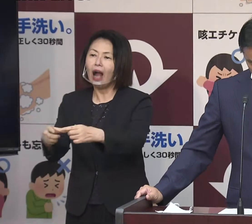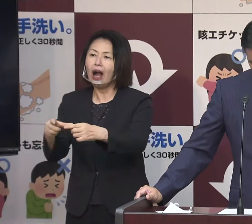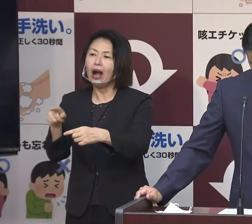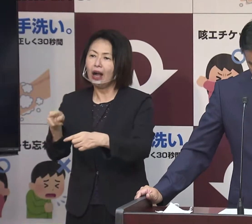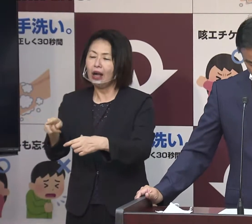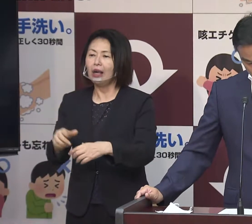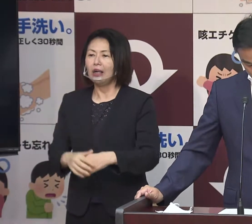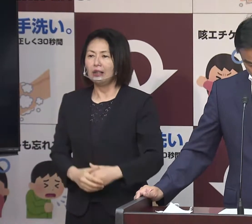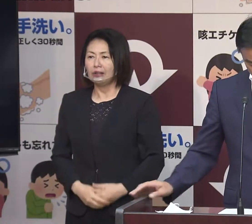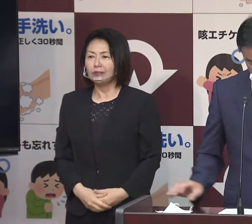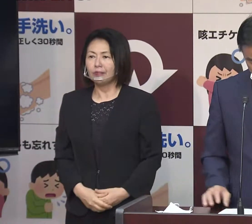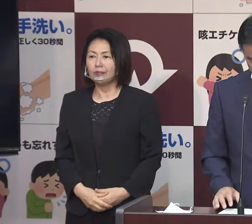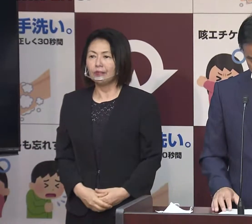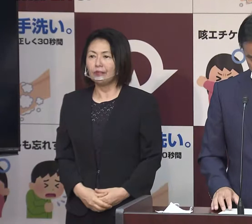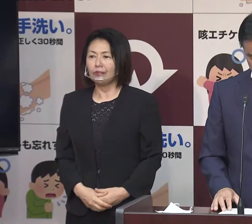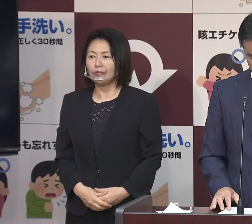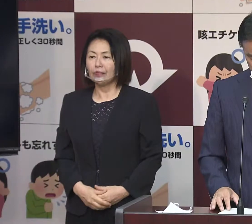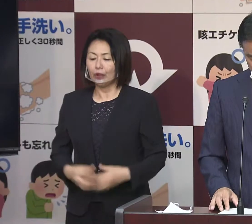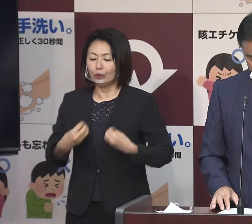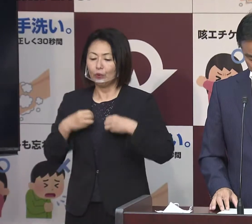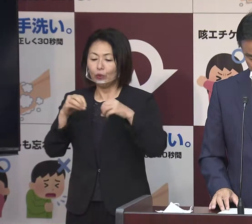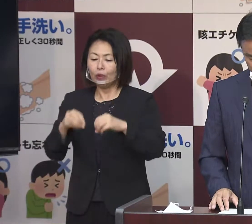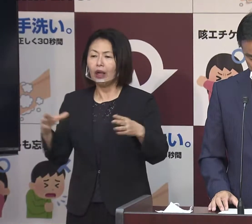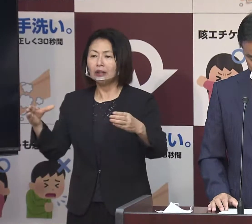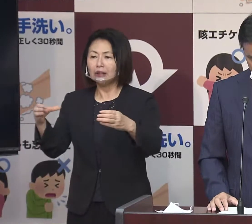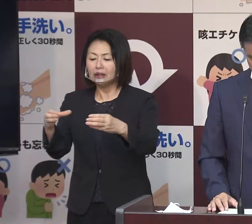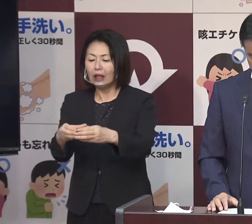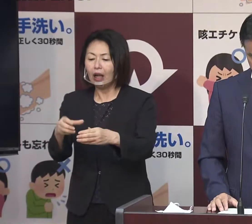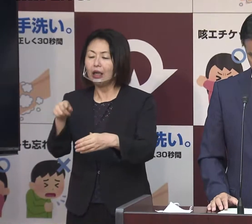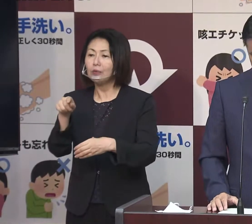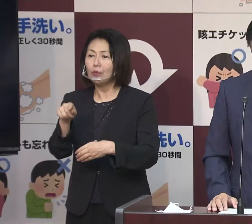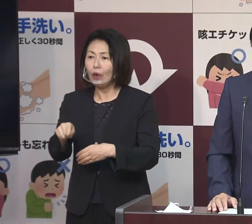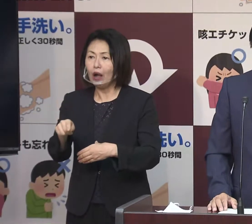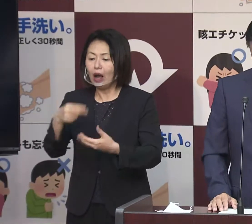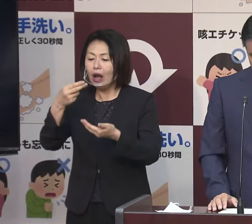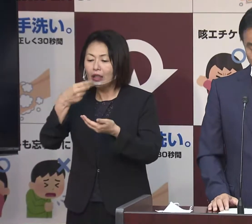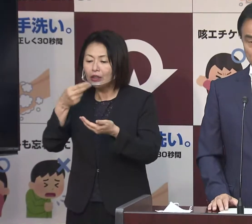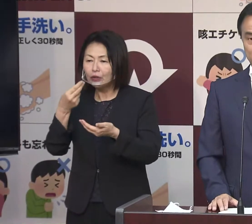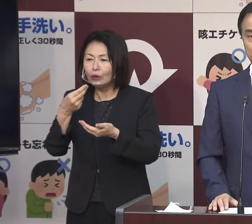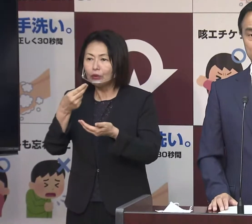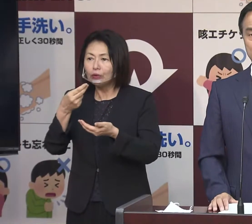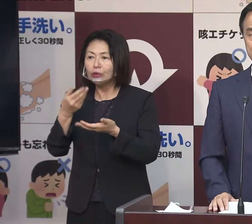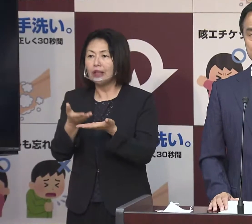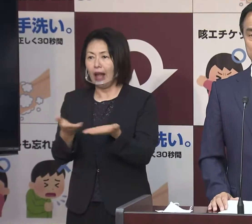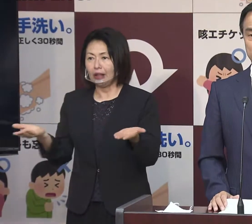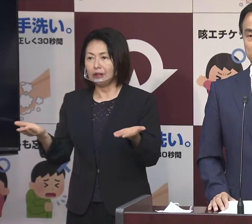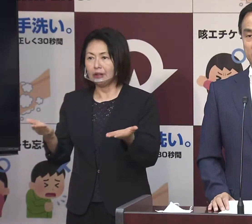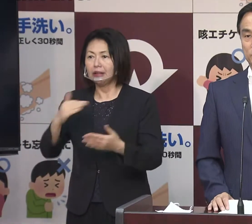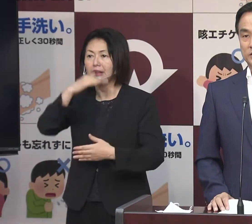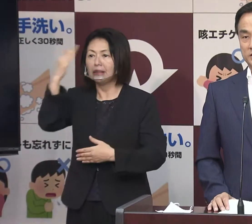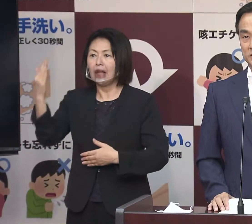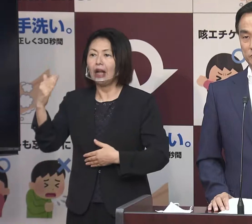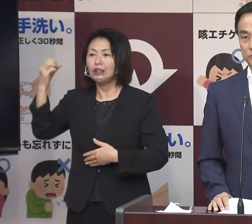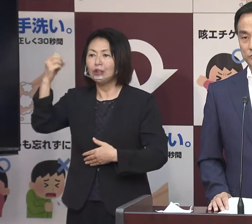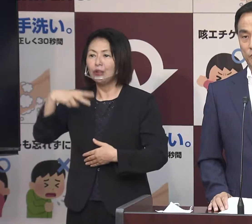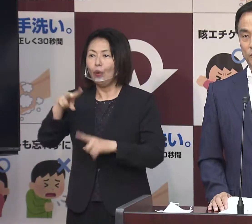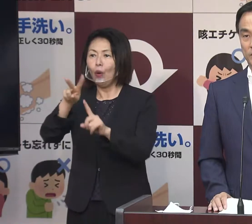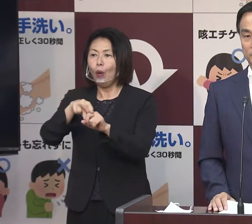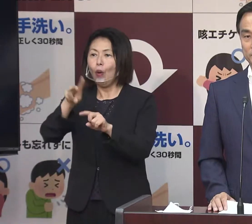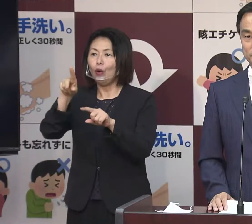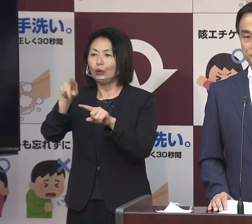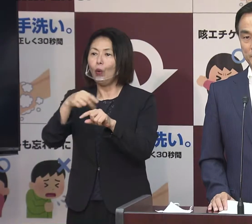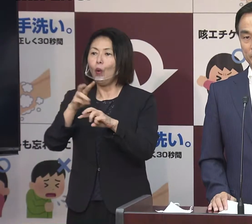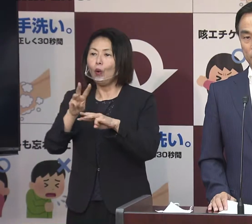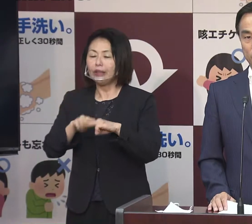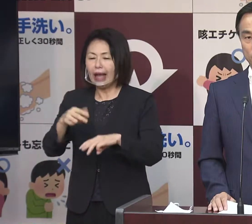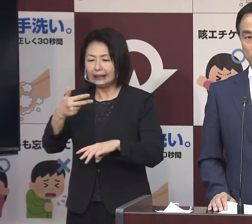このクラスターがですね、発生をしました今の飲食店、これは山陽小野田市のですね、日の出地域というところにあ